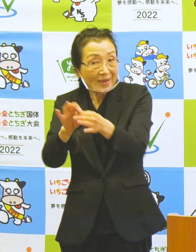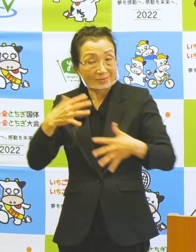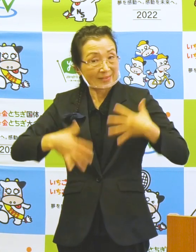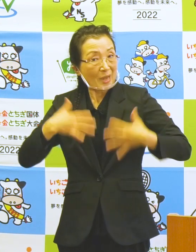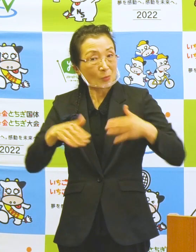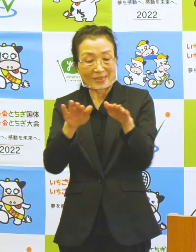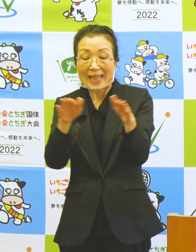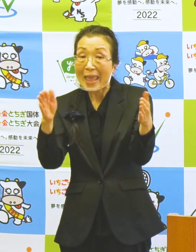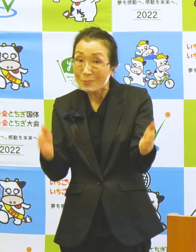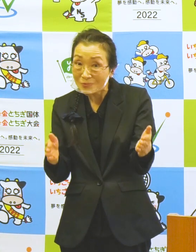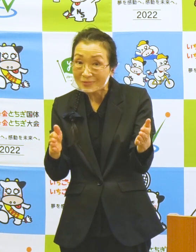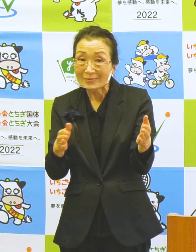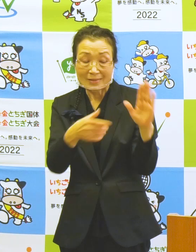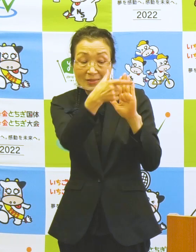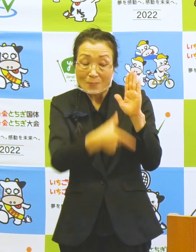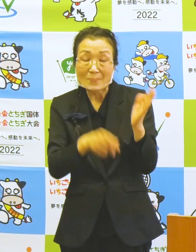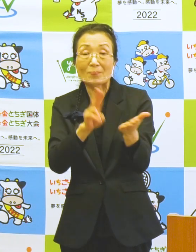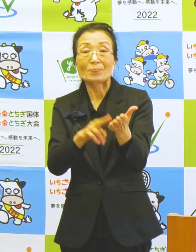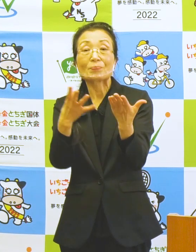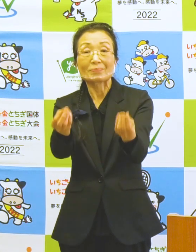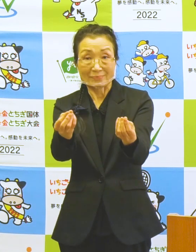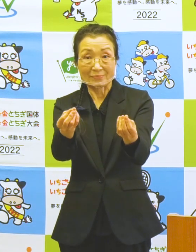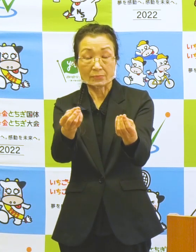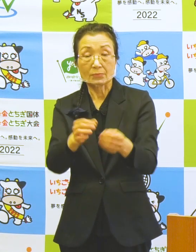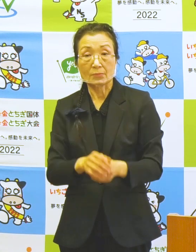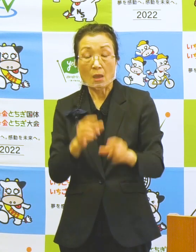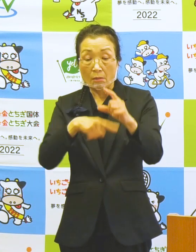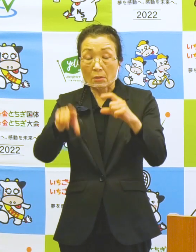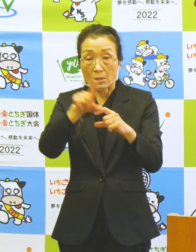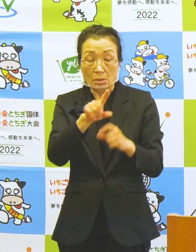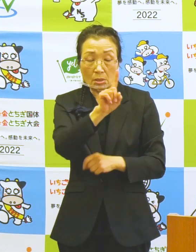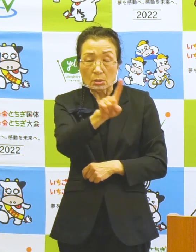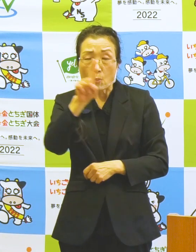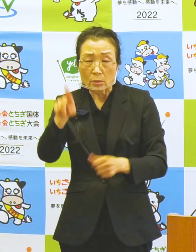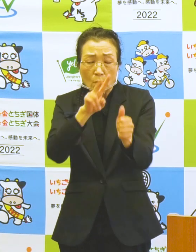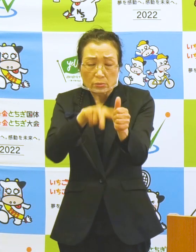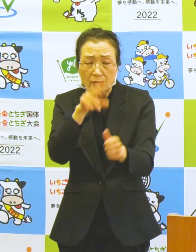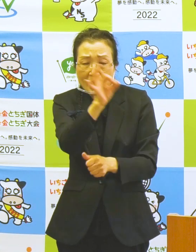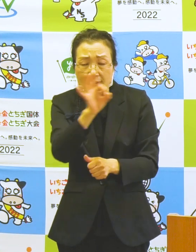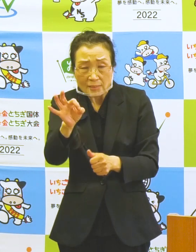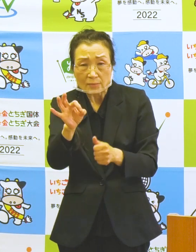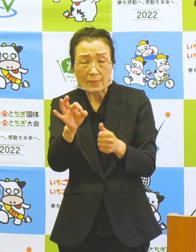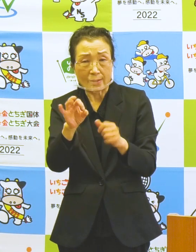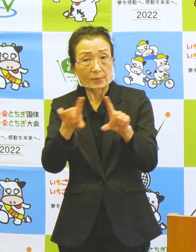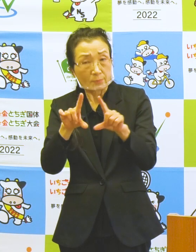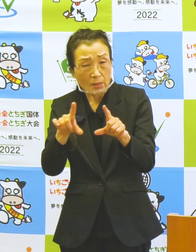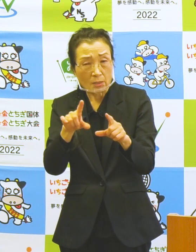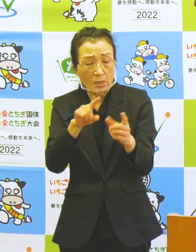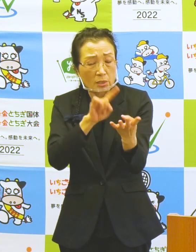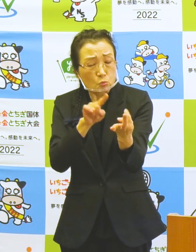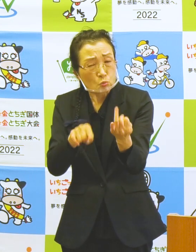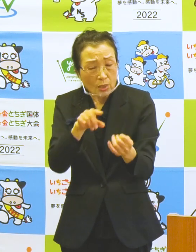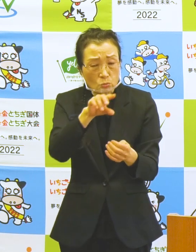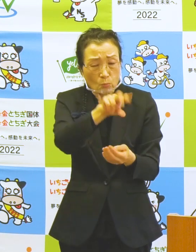しました。さらに、一つ一つの認定品はもとより、複数の認定品